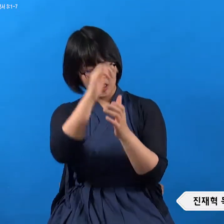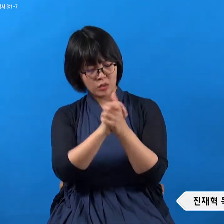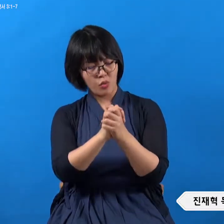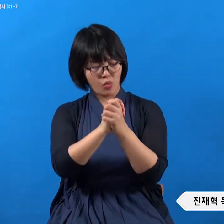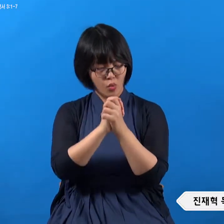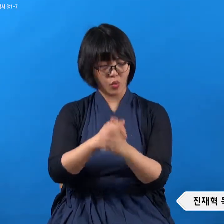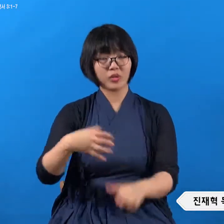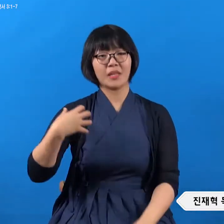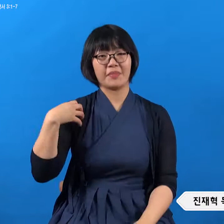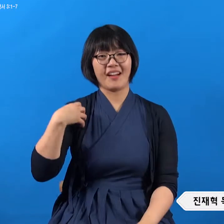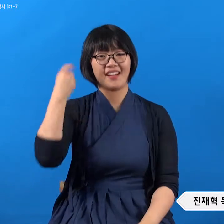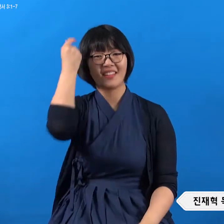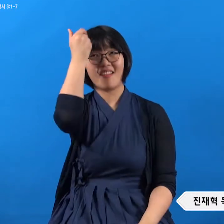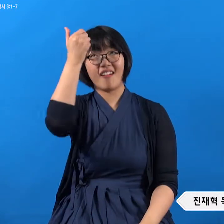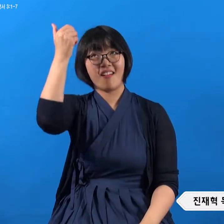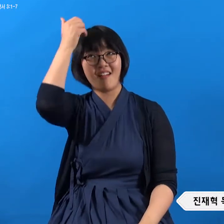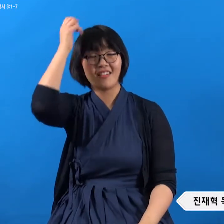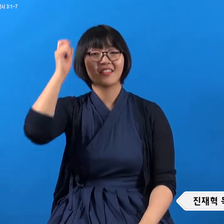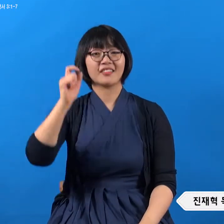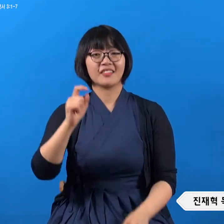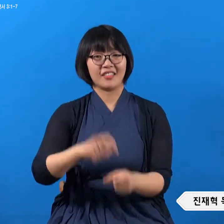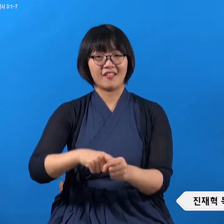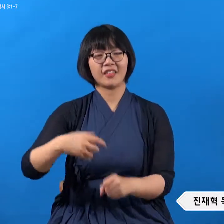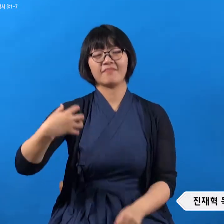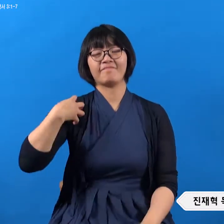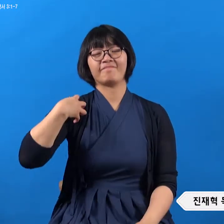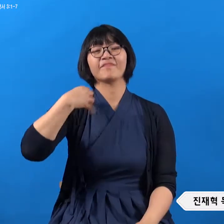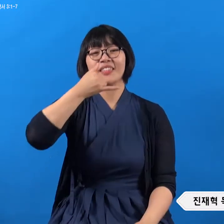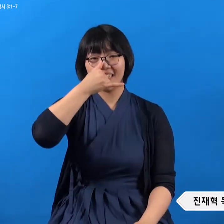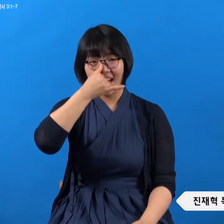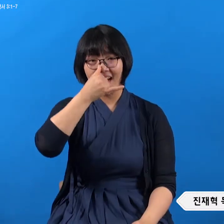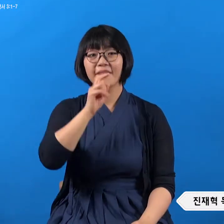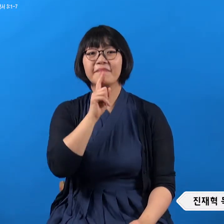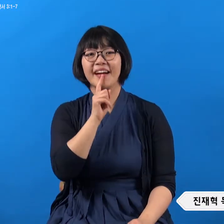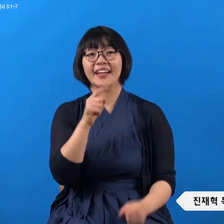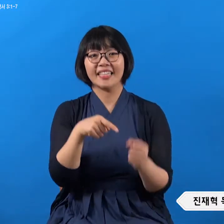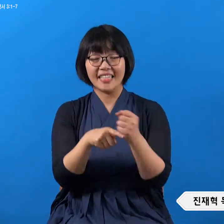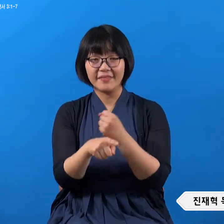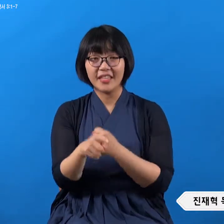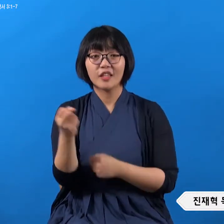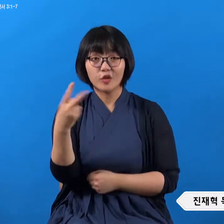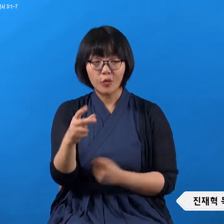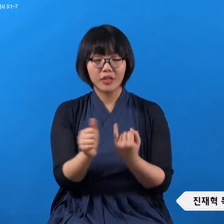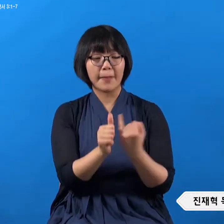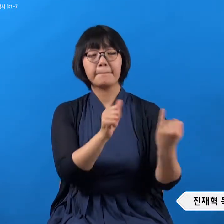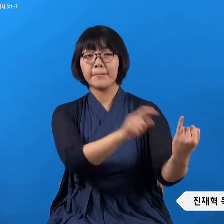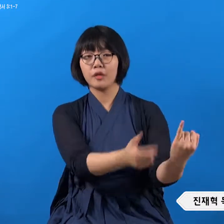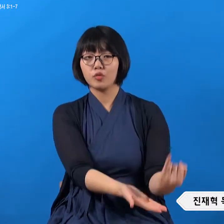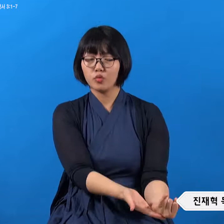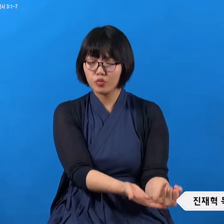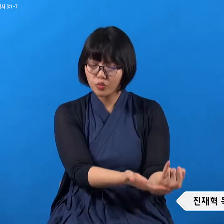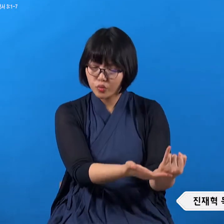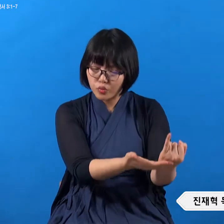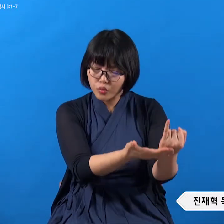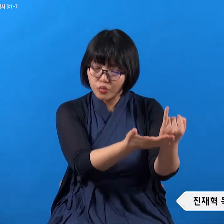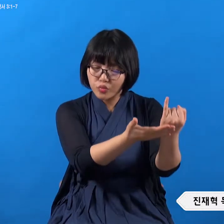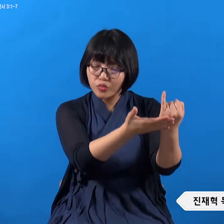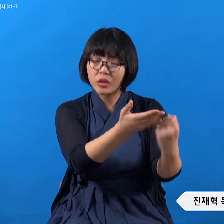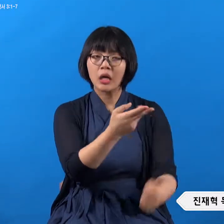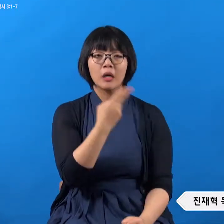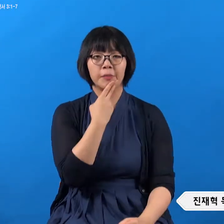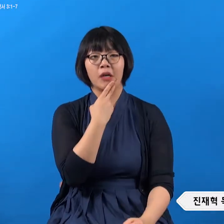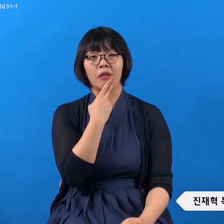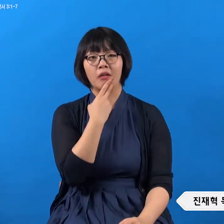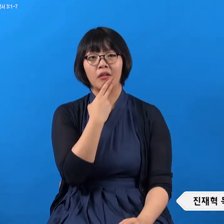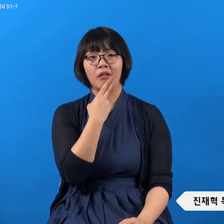하는 영적인 책임을 말씀하고 있습니다. 아니, 그렇게 아내를 존중함이 제대로 되지 않을